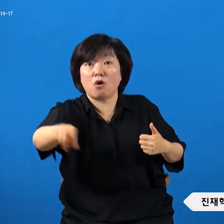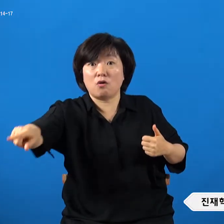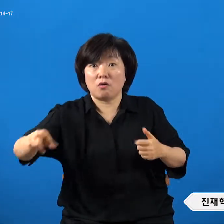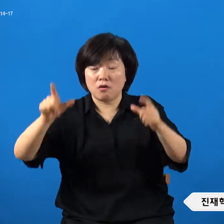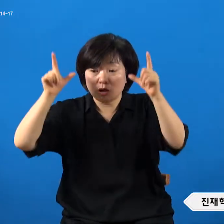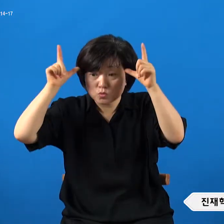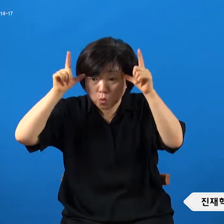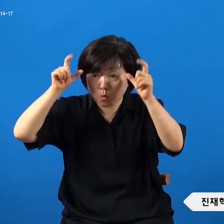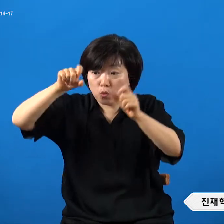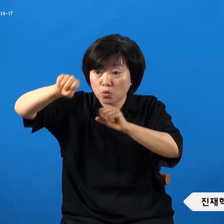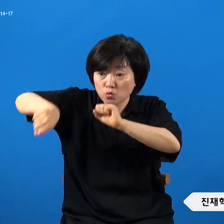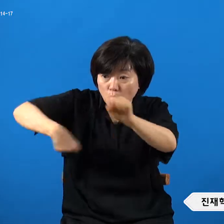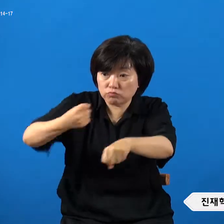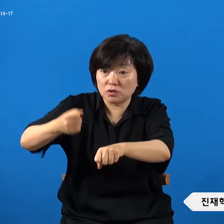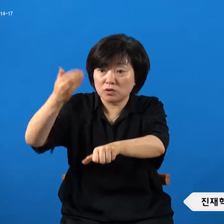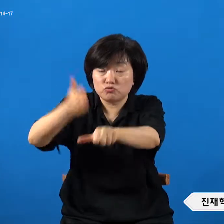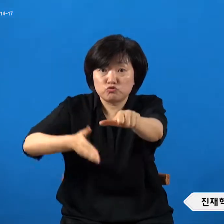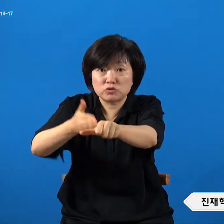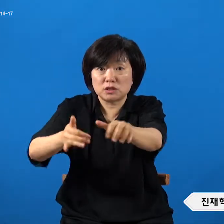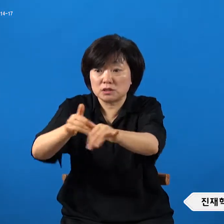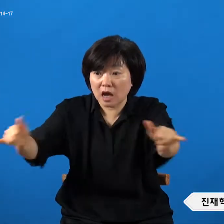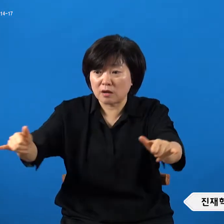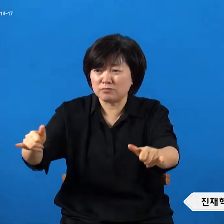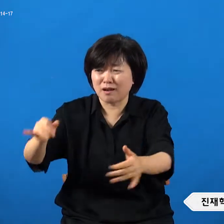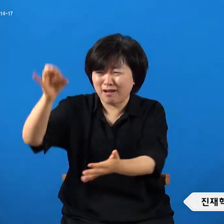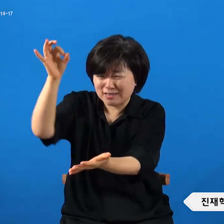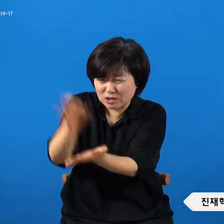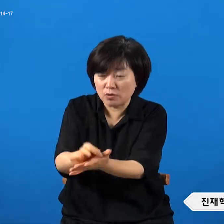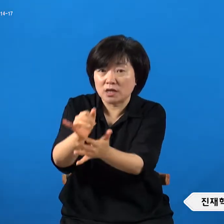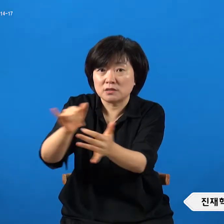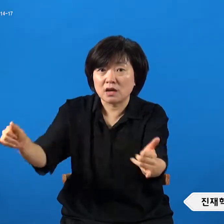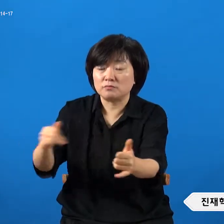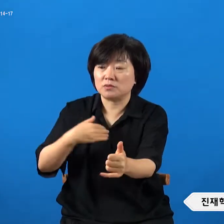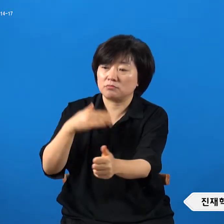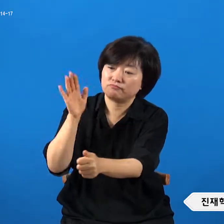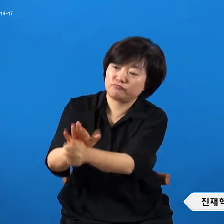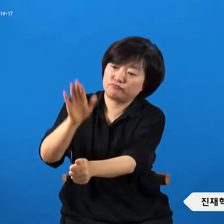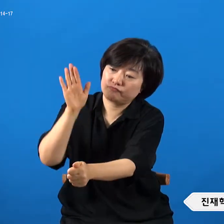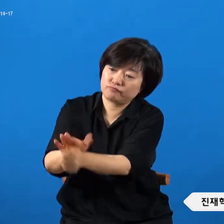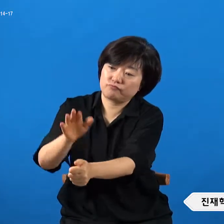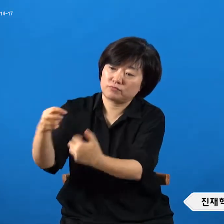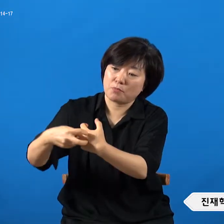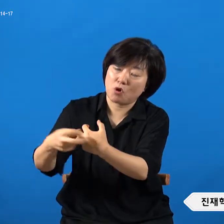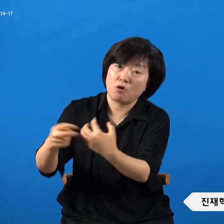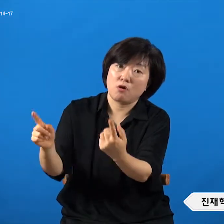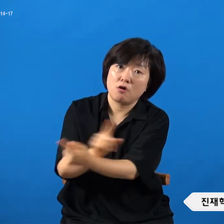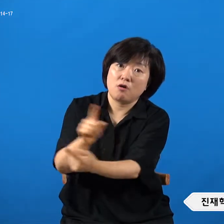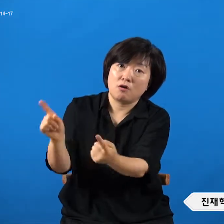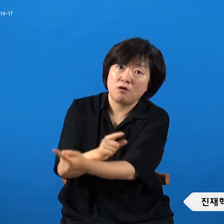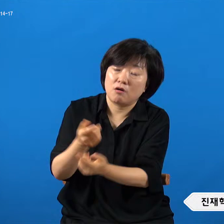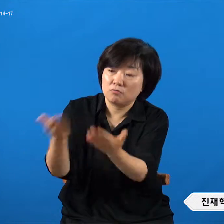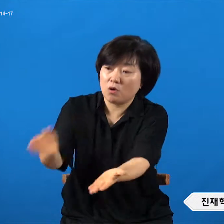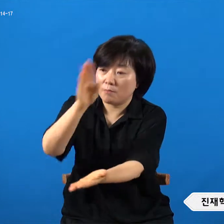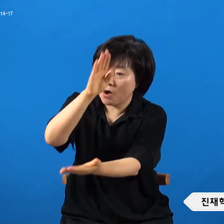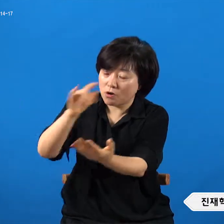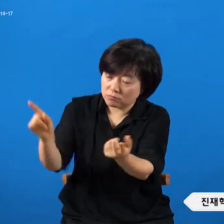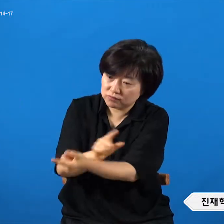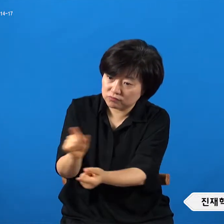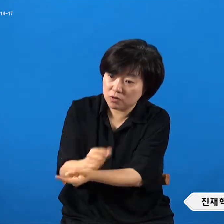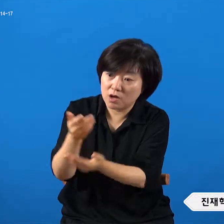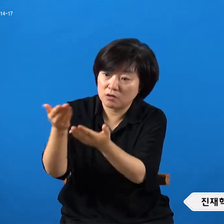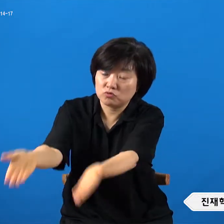없이 모든 사람이 와서 치료받기 위해 백정들 교회에 몰려들기 시작합니다. 얼마나 많은